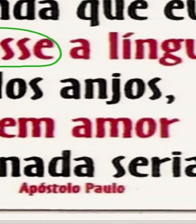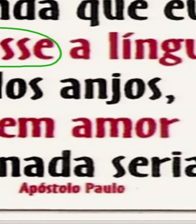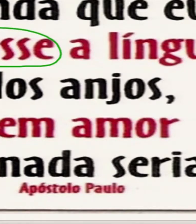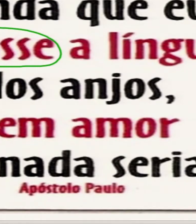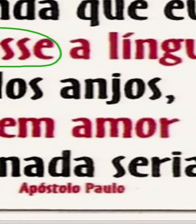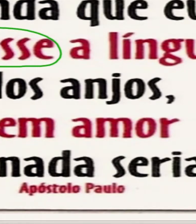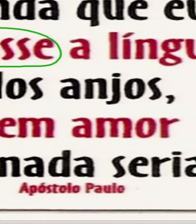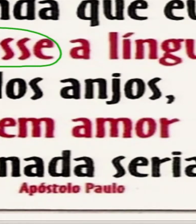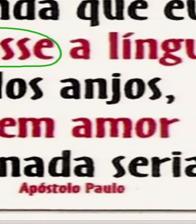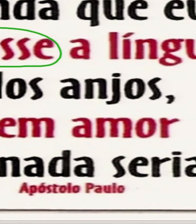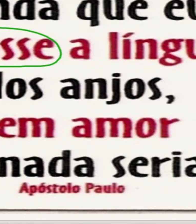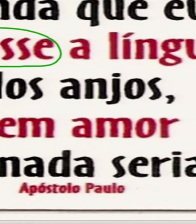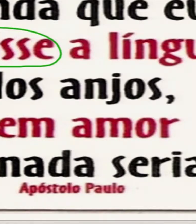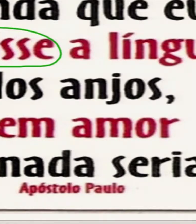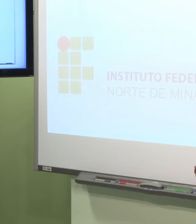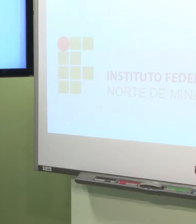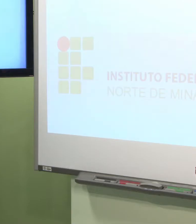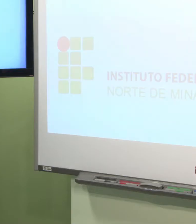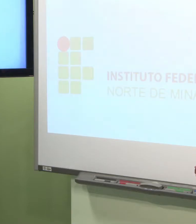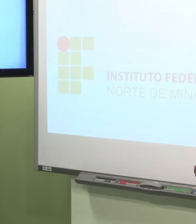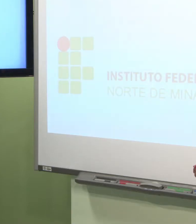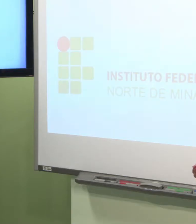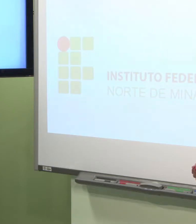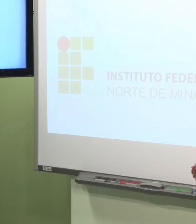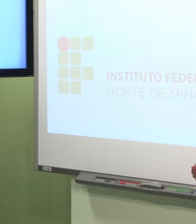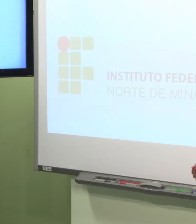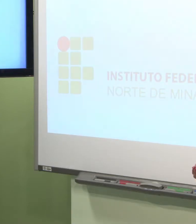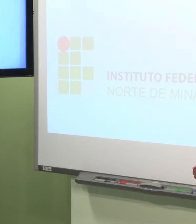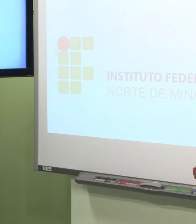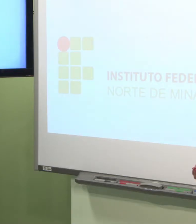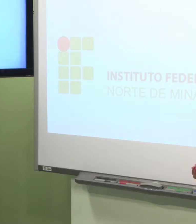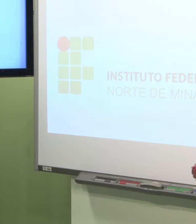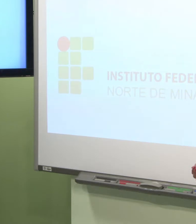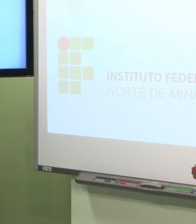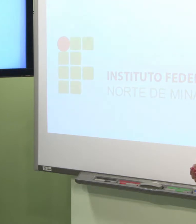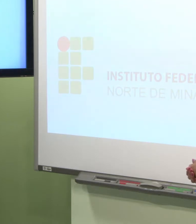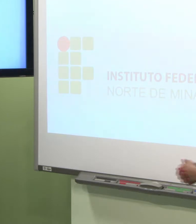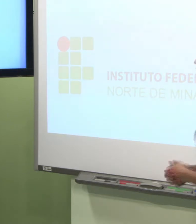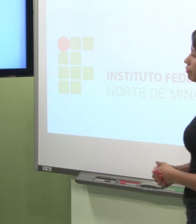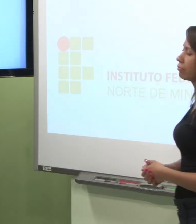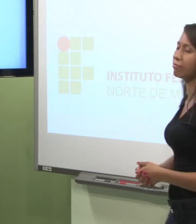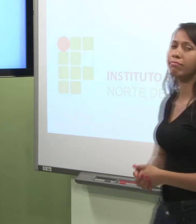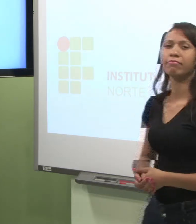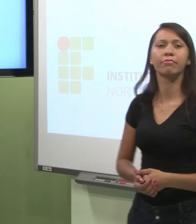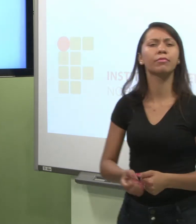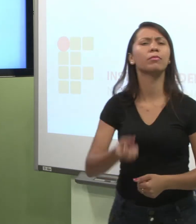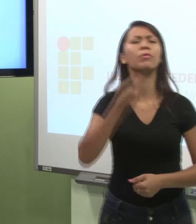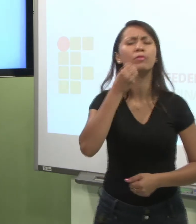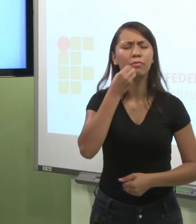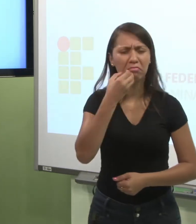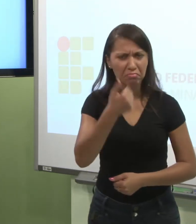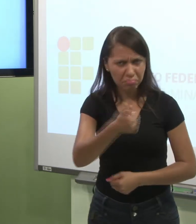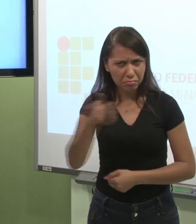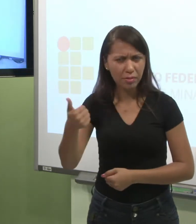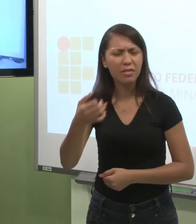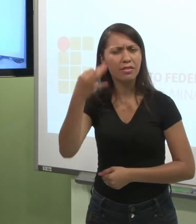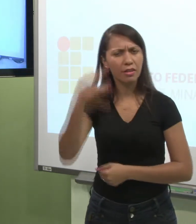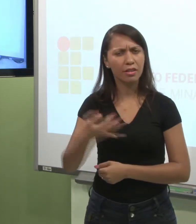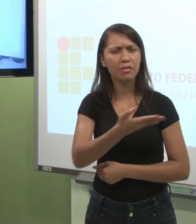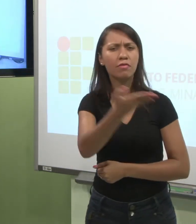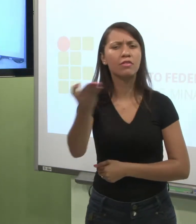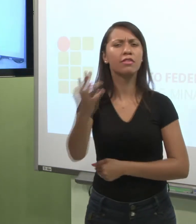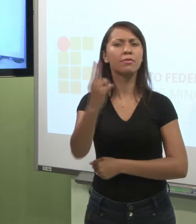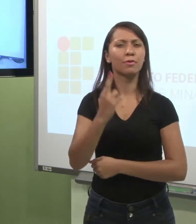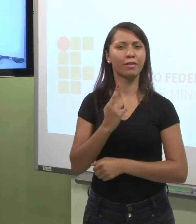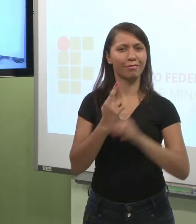Hipótese, possibilidade. Muito bem. Tenho certeza que vocês acertaram tudo.